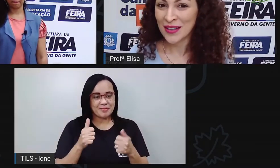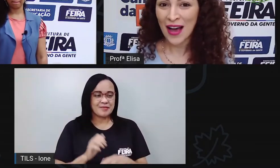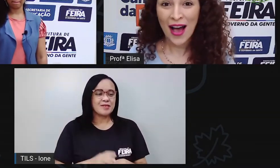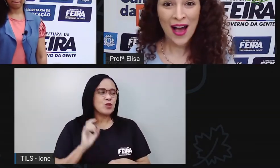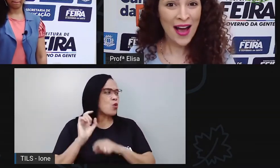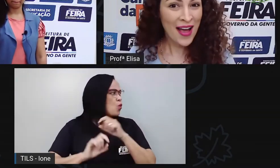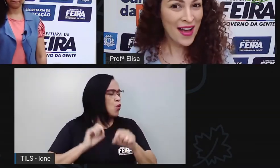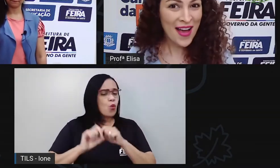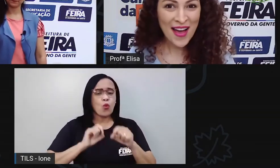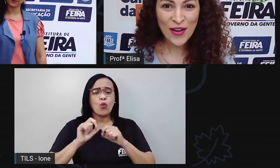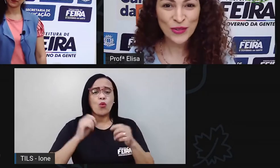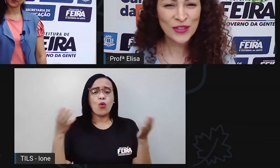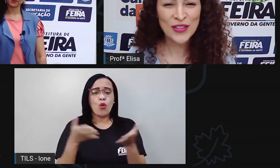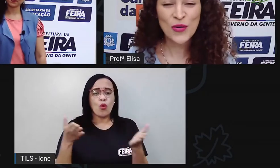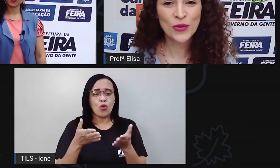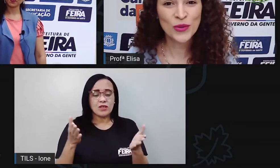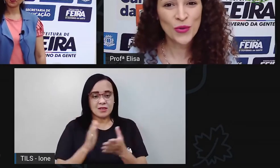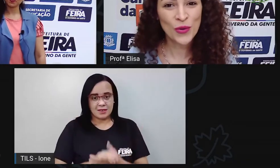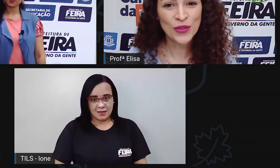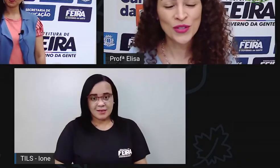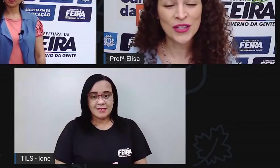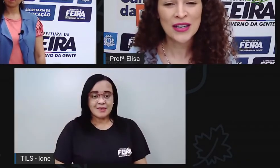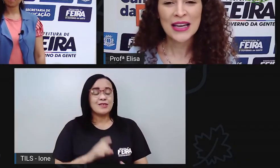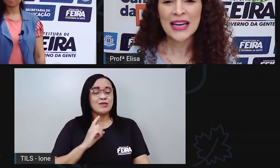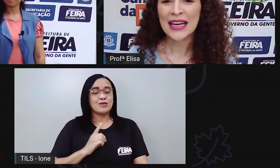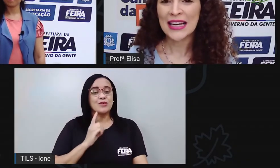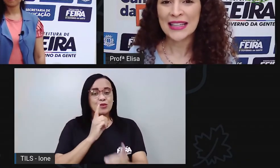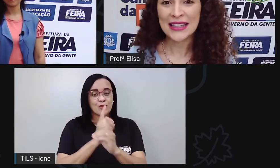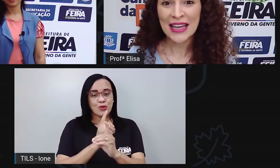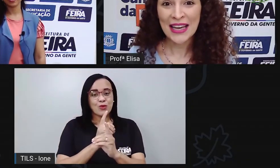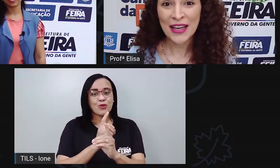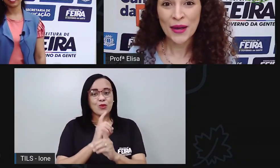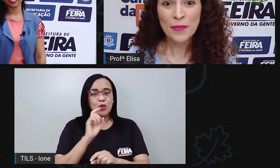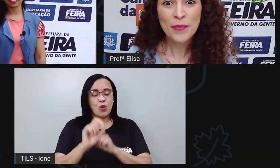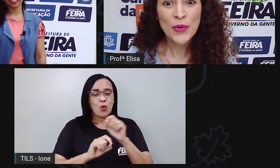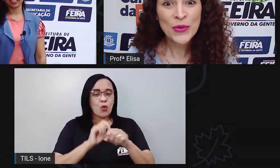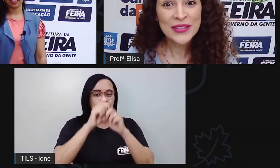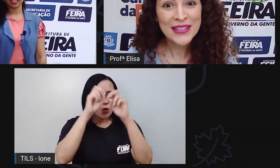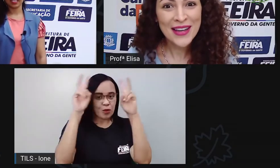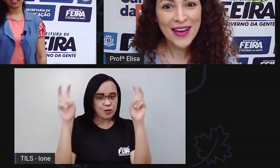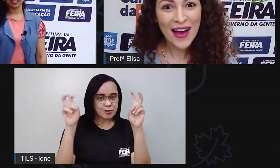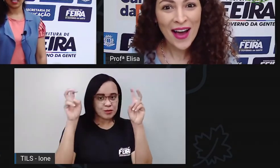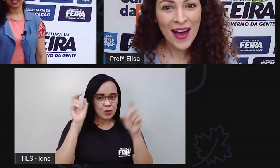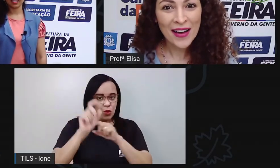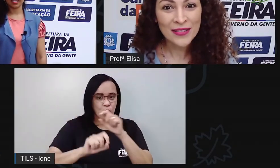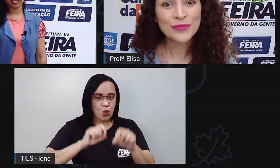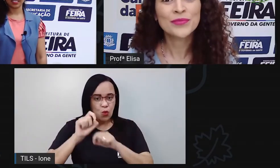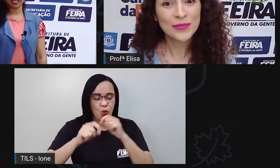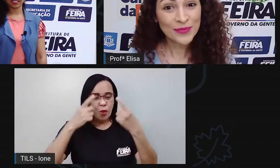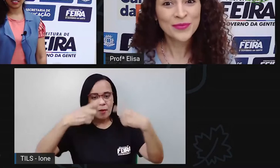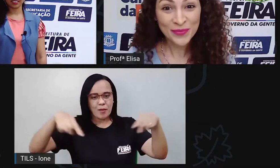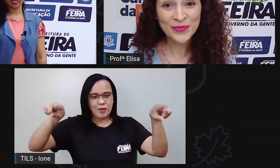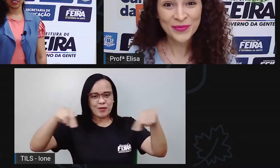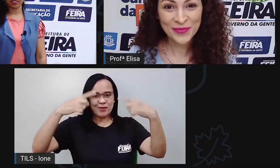hoje? Ah, o nosso encontro hoje, ele tem música.